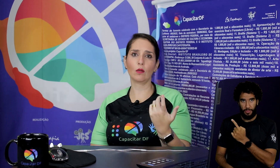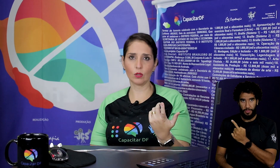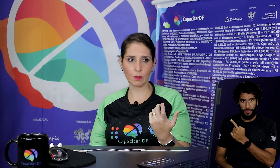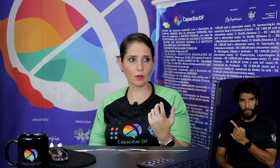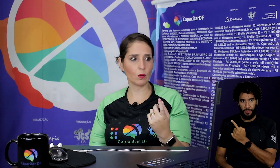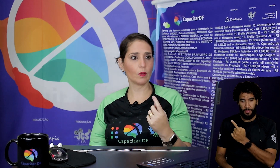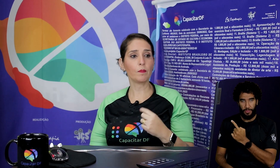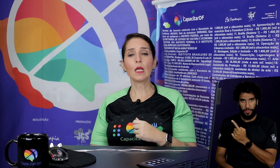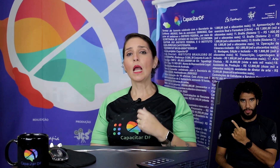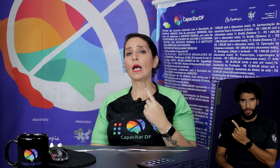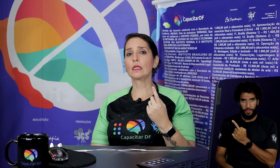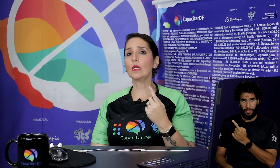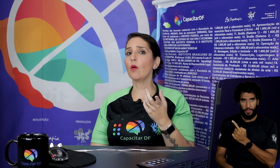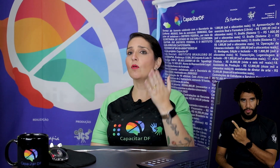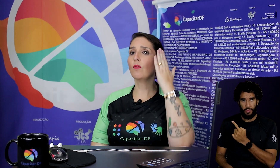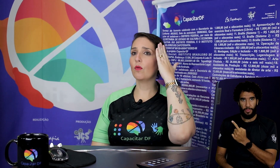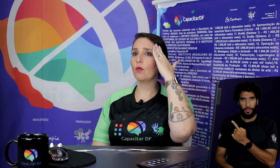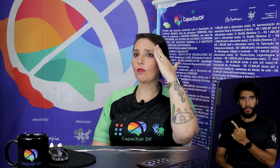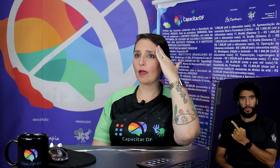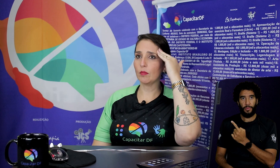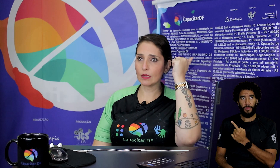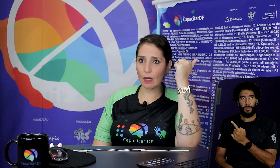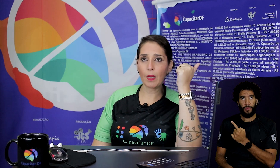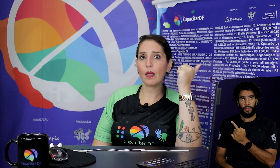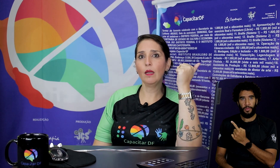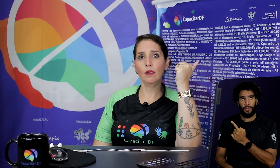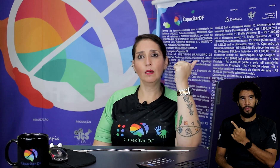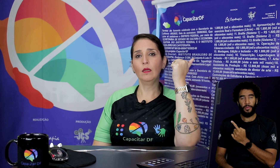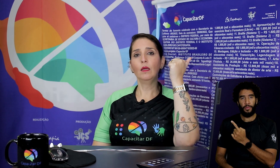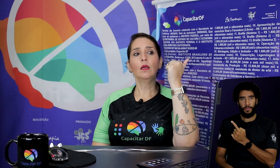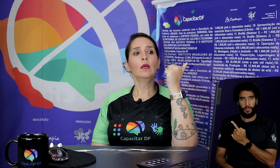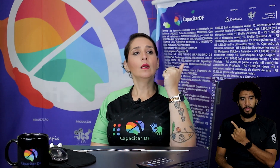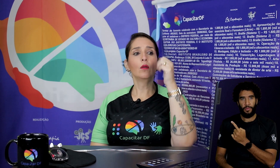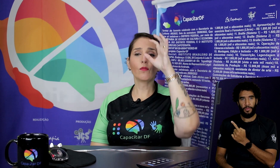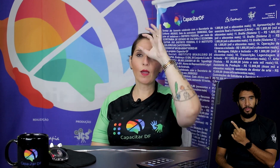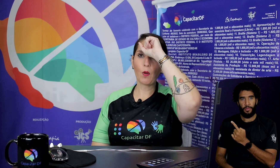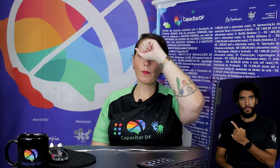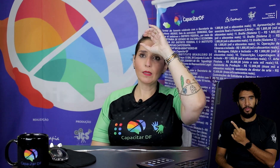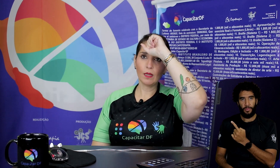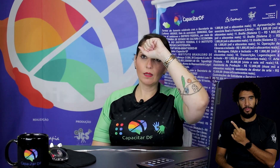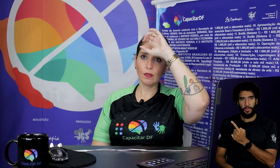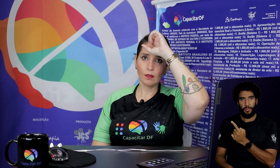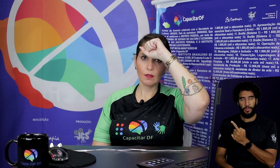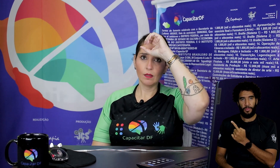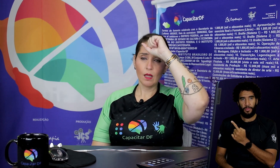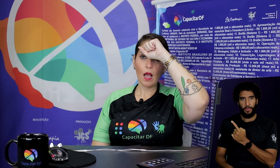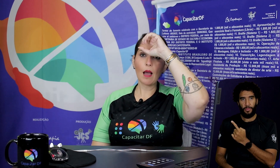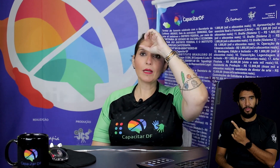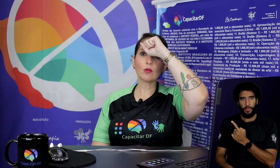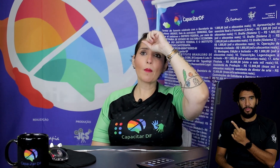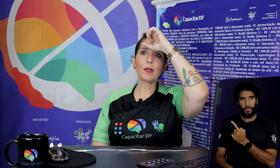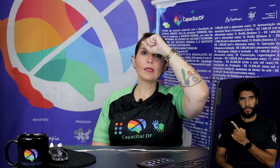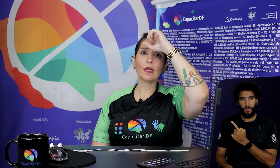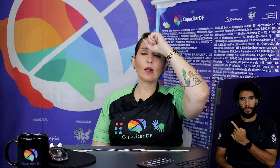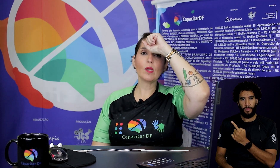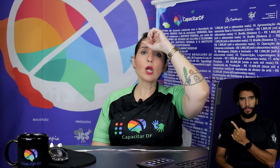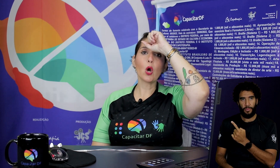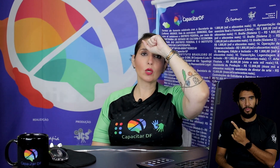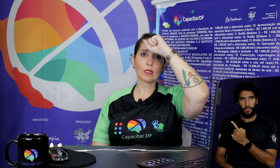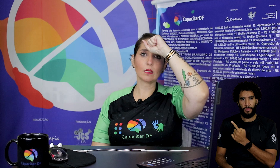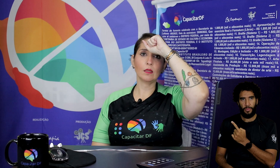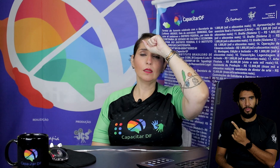vou fazer na outra pessoa. Assim como o verbo saber e o verbo aprender. Ah, mas o aprender